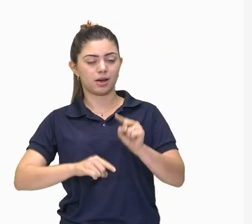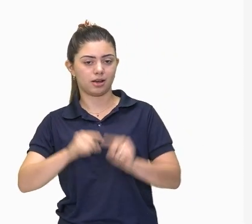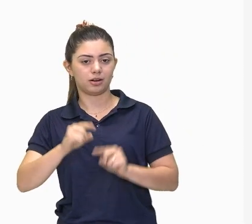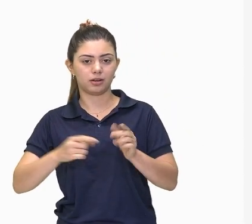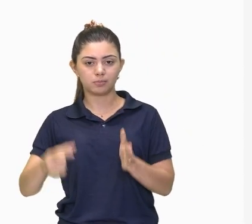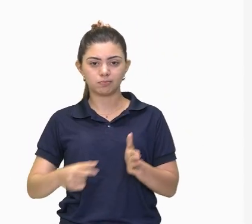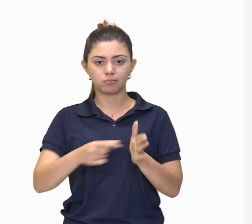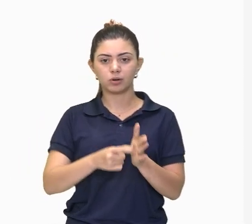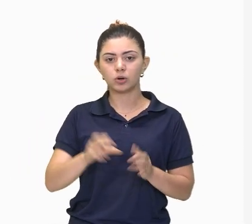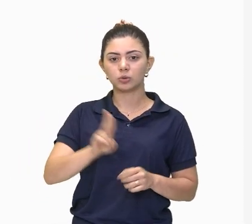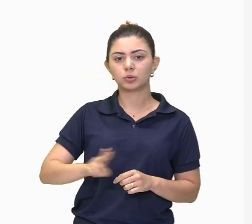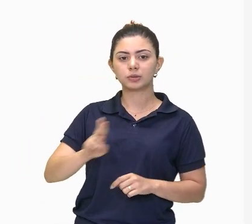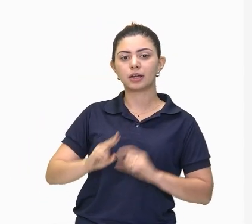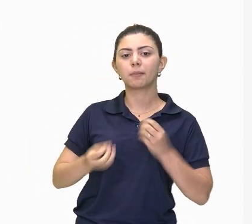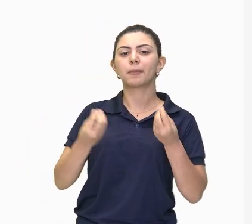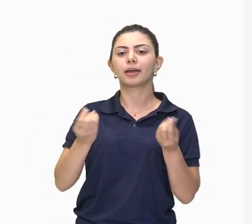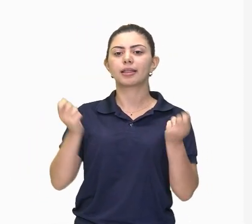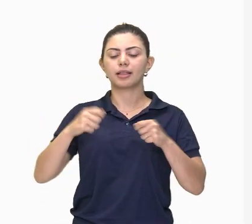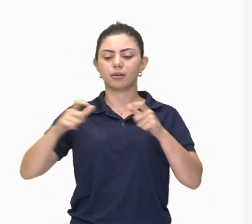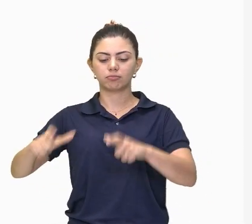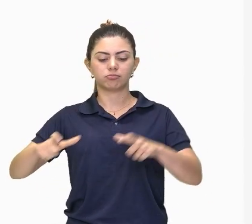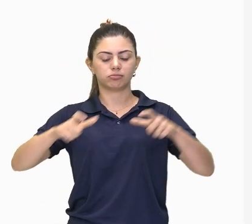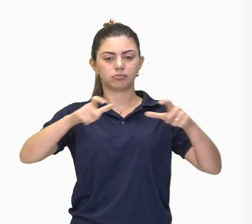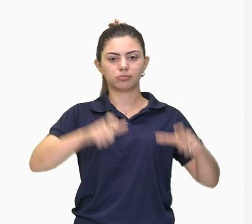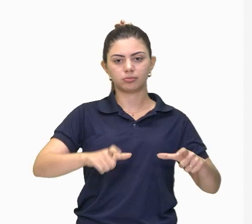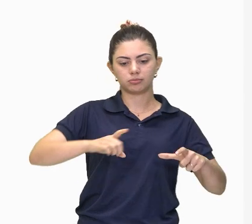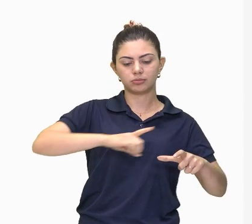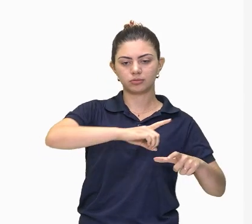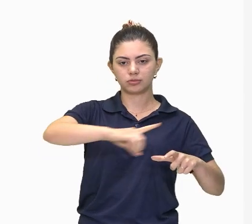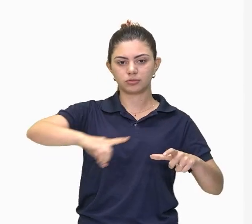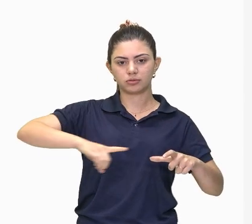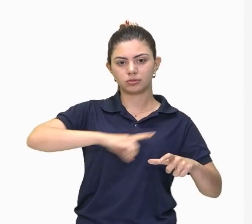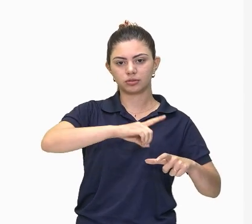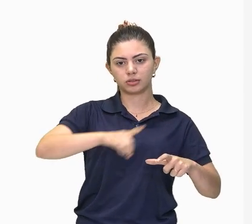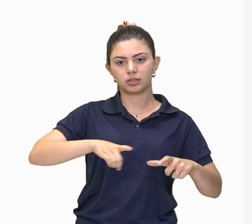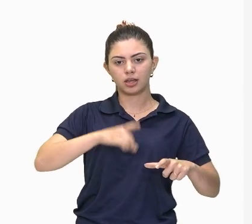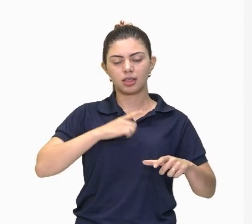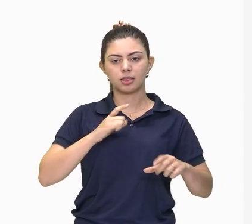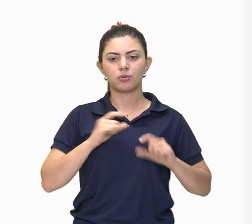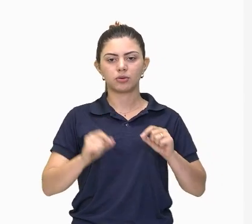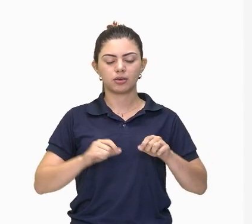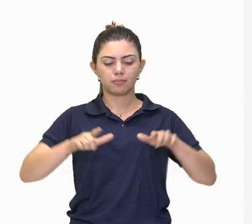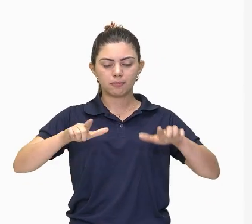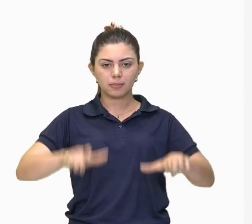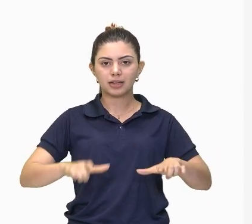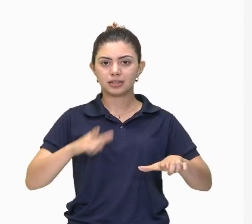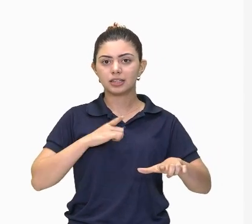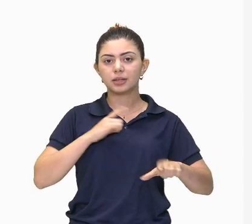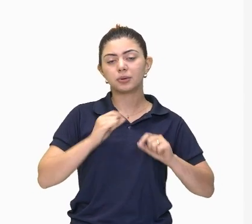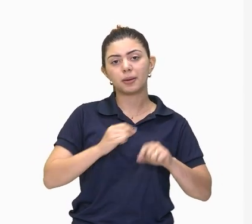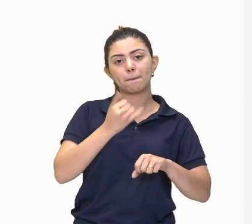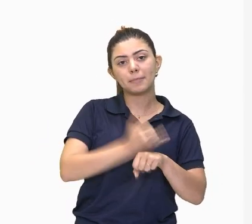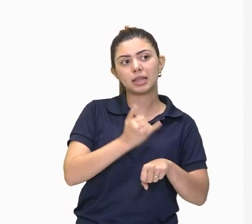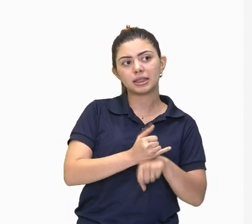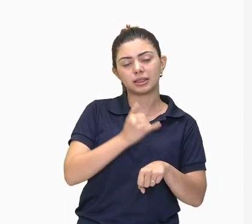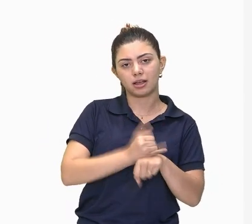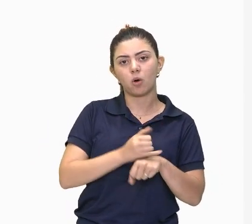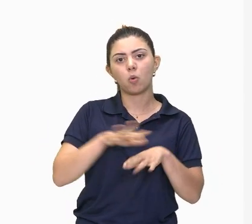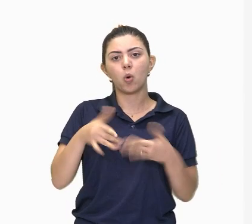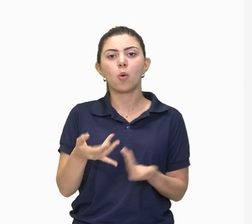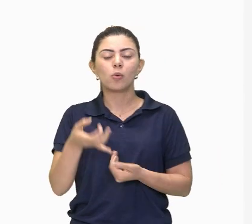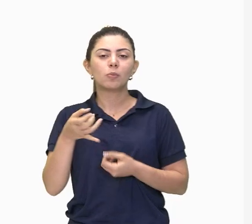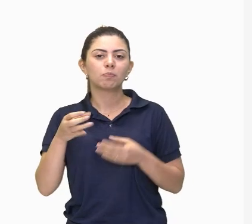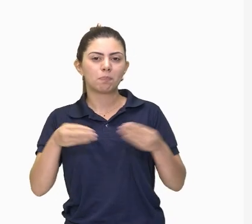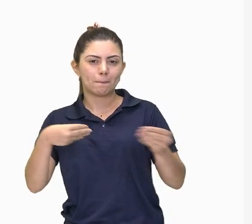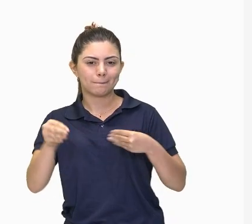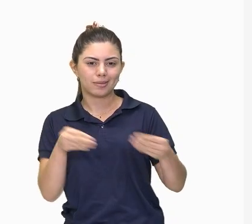para reproduzir discos de vinil. É composto por uma base sólida, geralmente feita de metal ou plástico resistente,